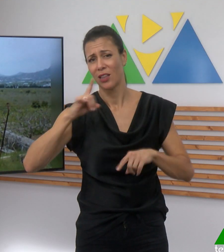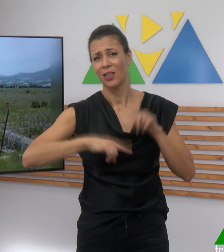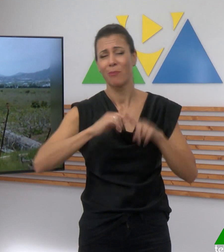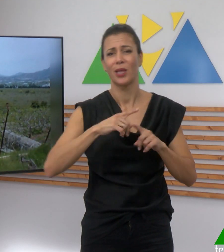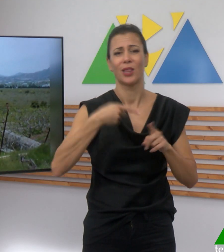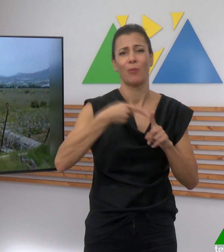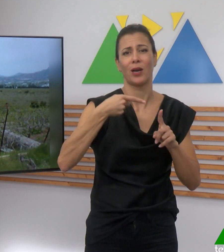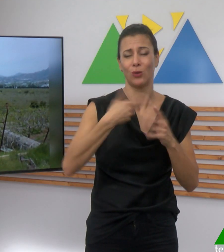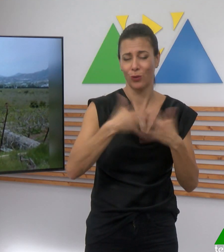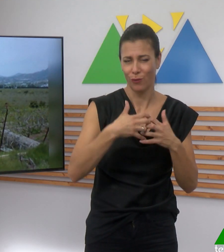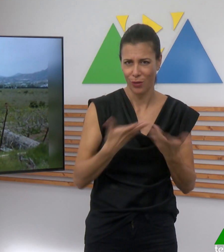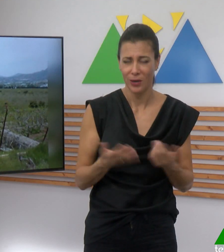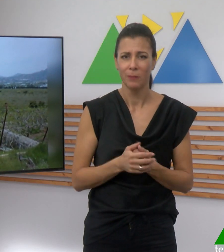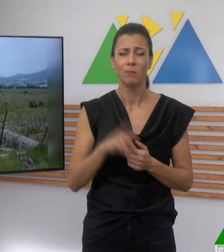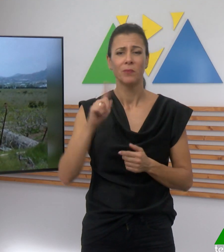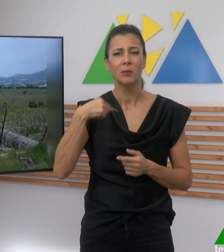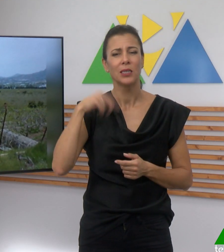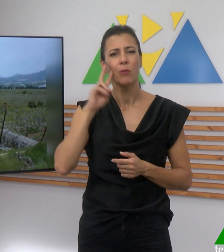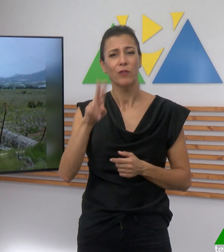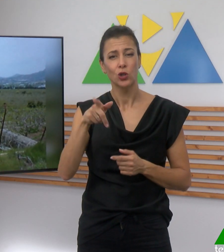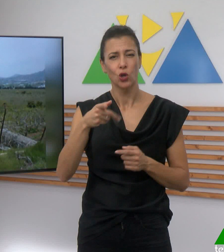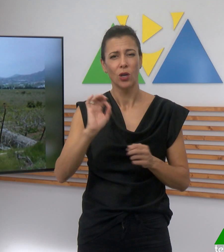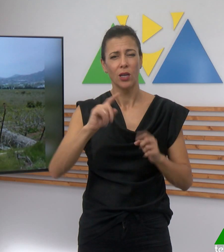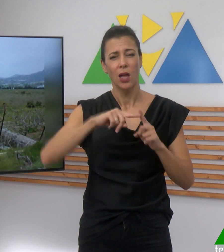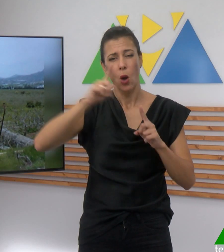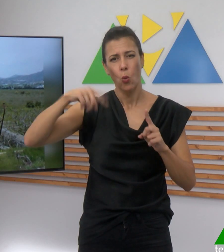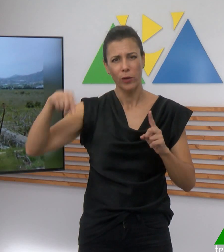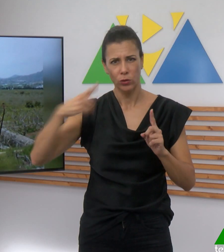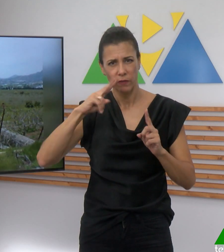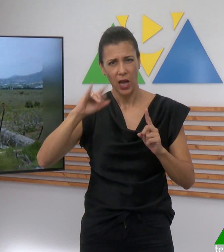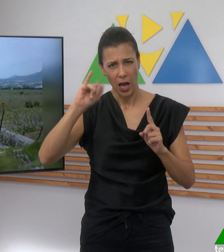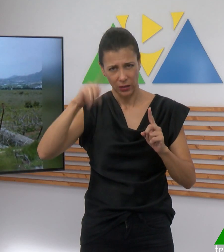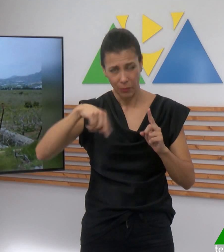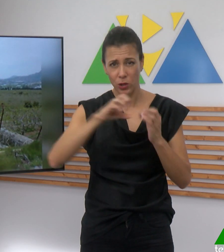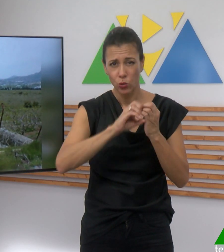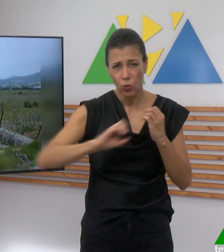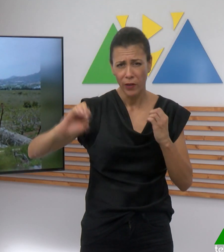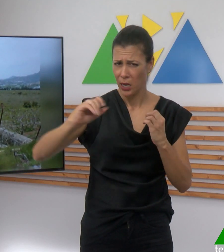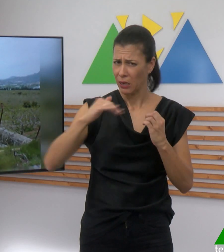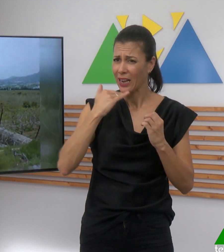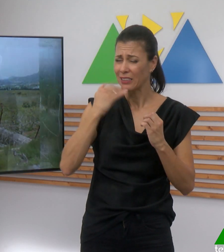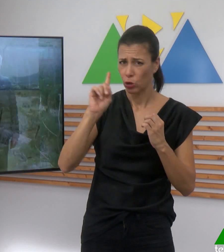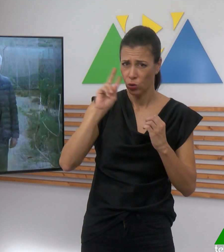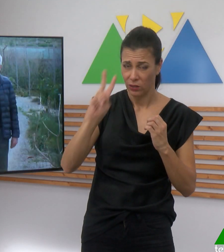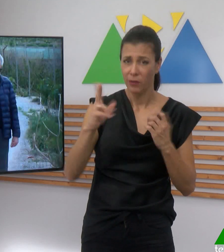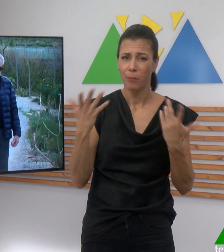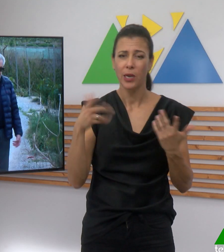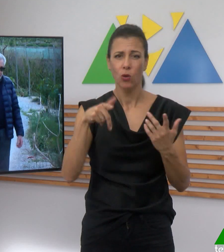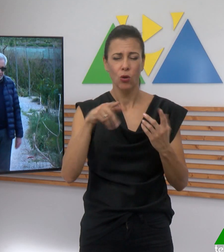el molino y aún así estamos viendo que que este acueducto aunque le han puesto una tubería que que apenas se ve pero sí le han puesto una tubería significa que todavía está uso